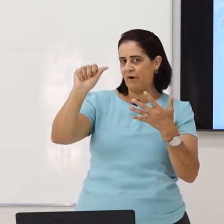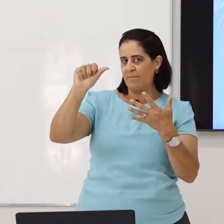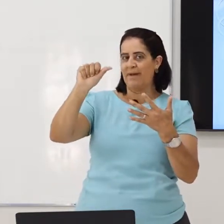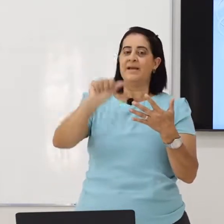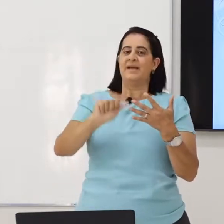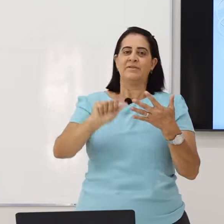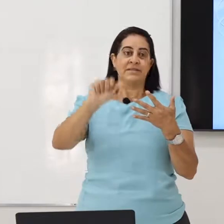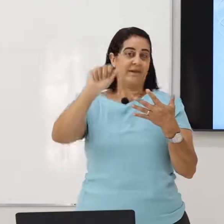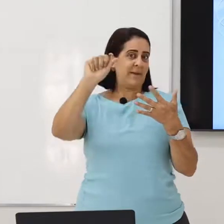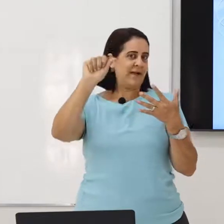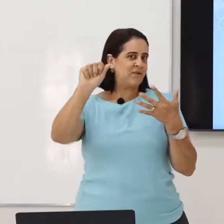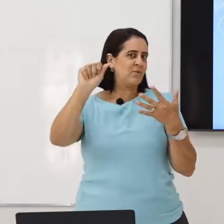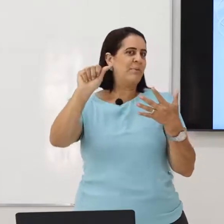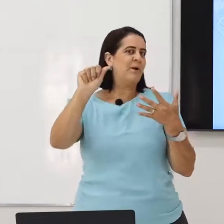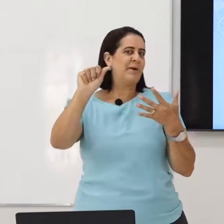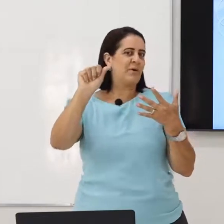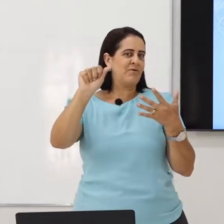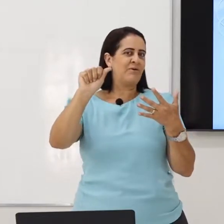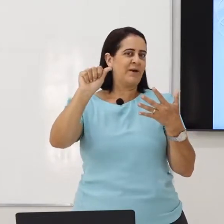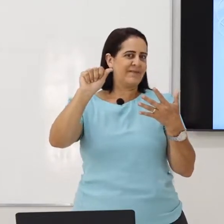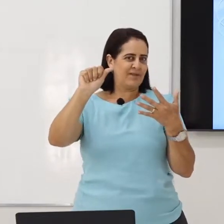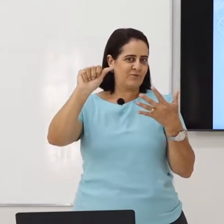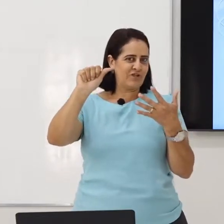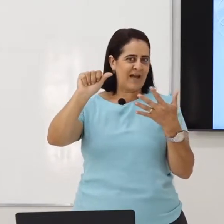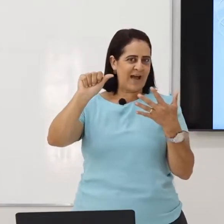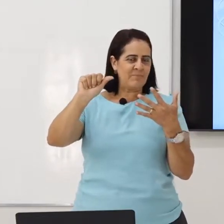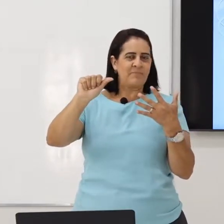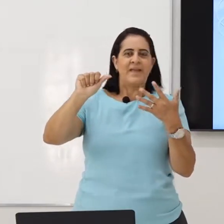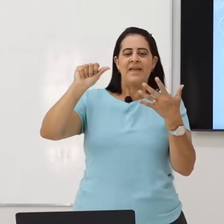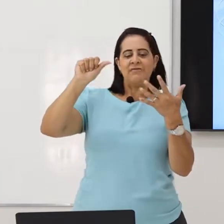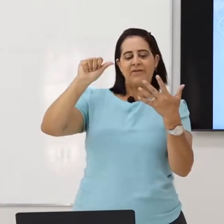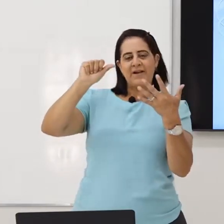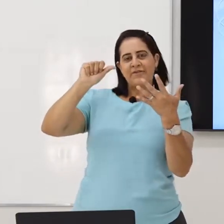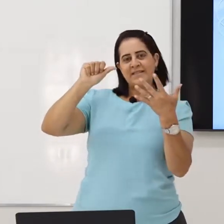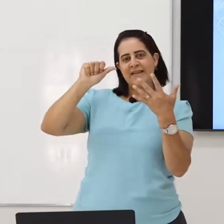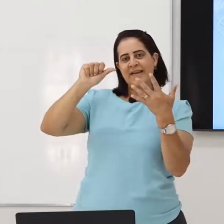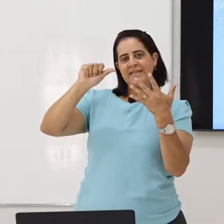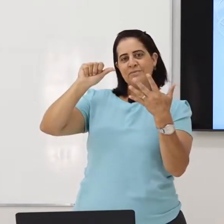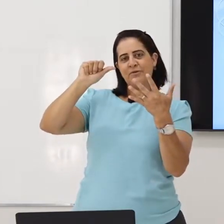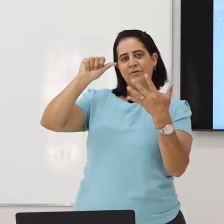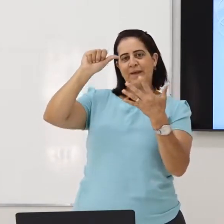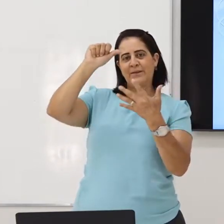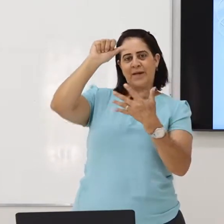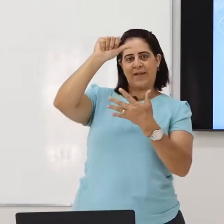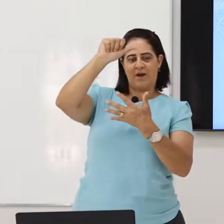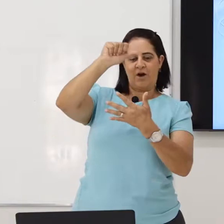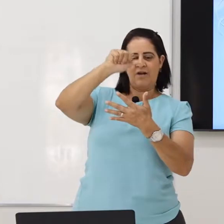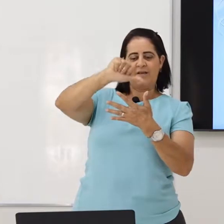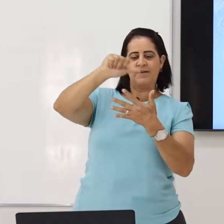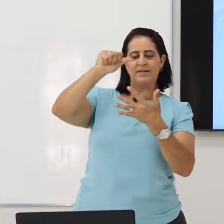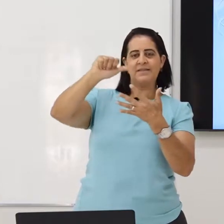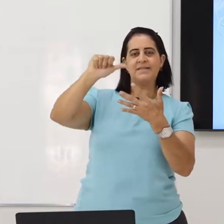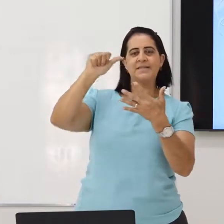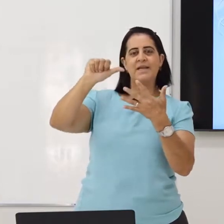forma. Você vai pegar a sua mão na configuração de A e vai fazer esse movimento aqui, ó.